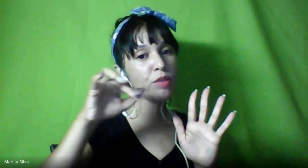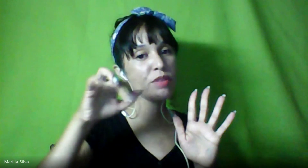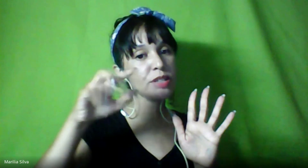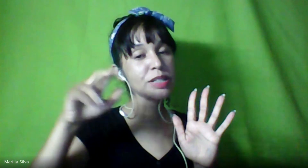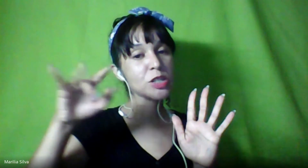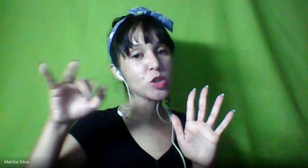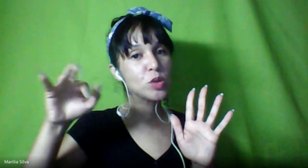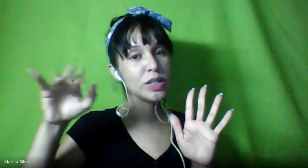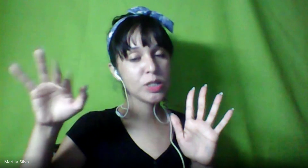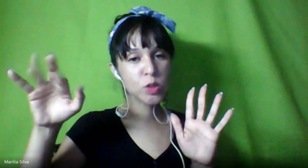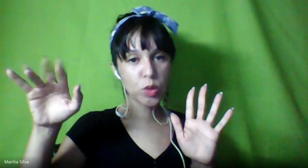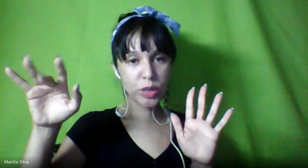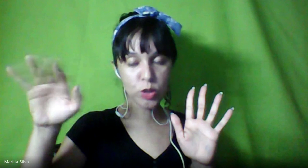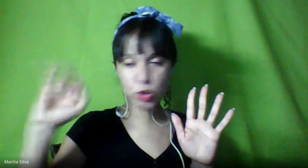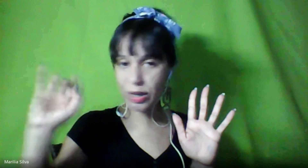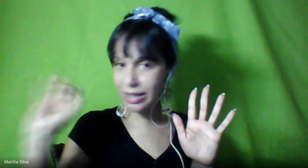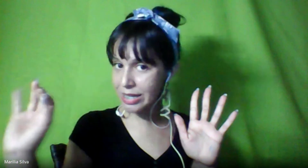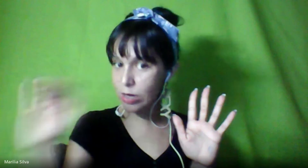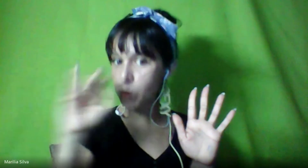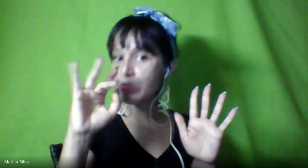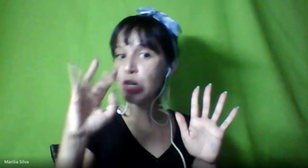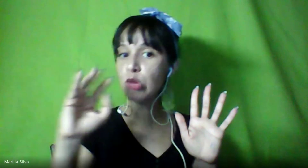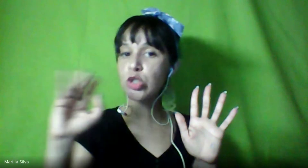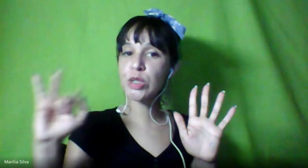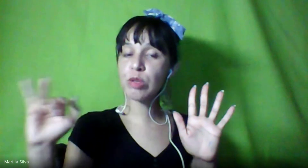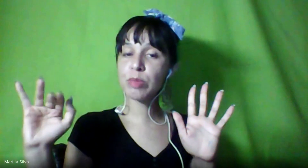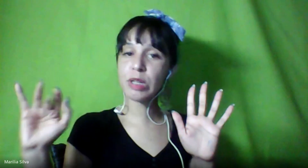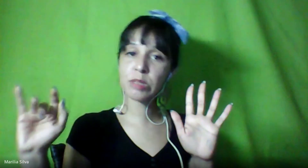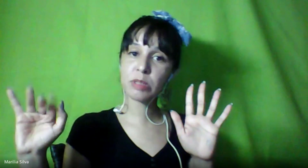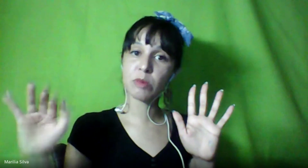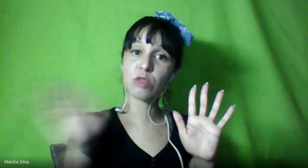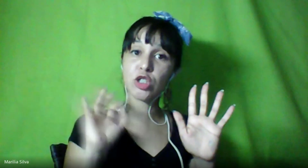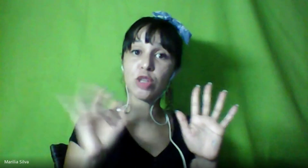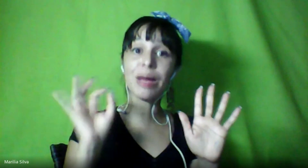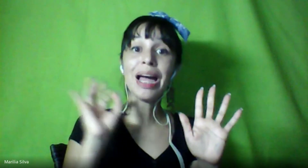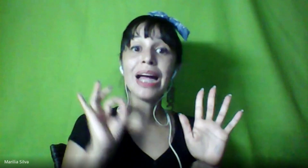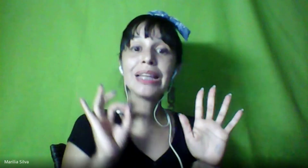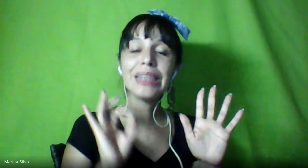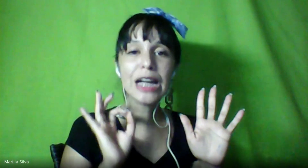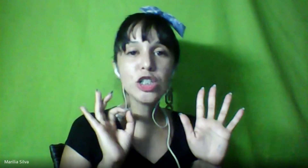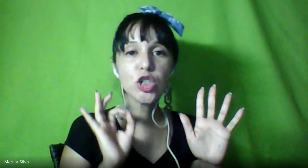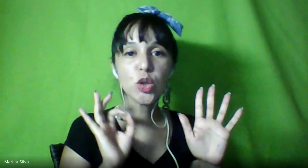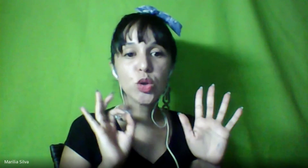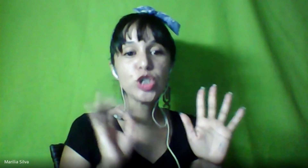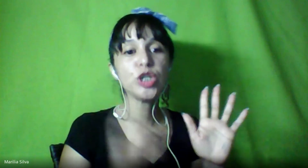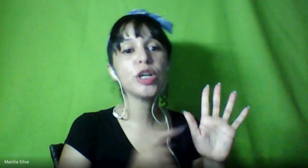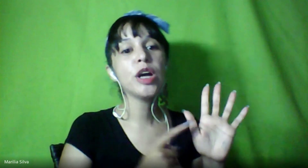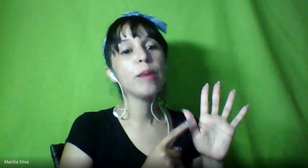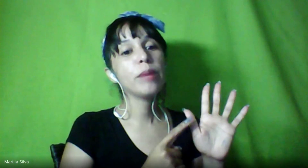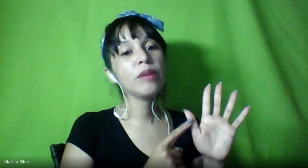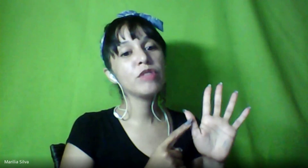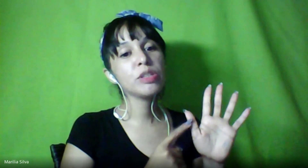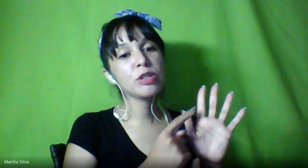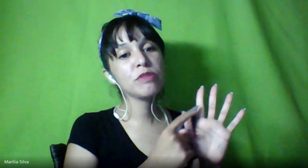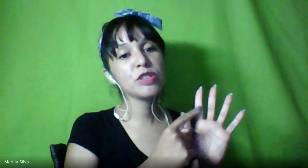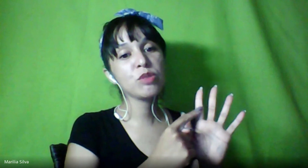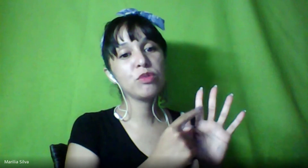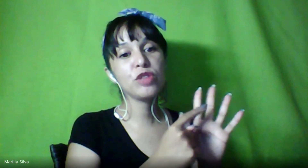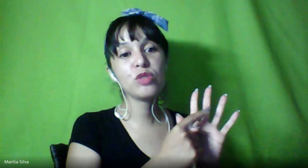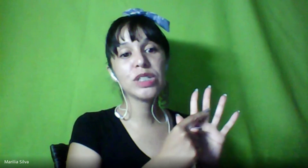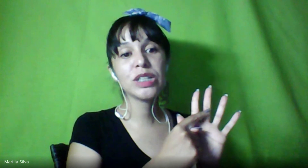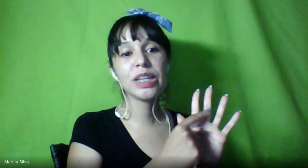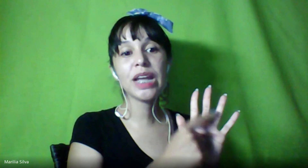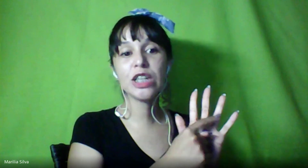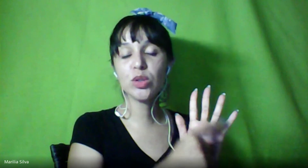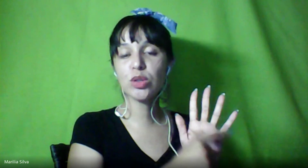que é quando eu faço essa soletração utilizando as minhas mãos. Se chama datilologia. Para que você possa fazer um